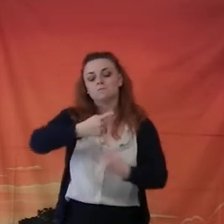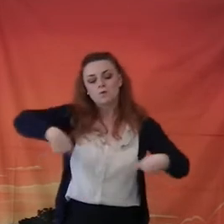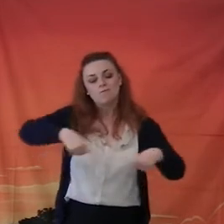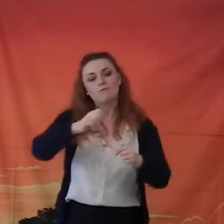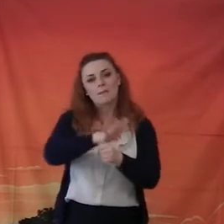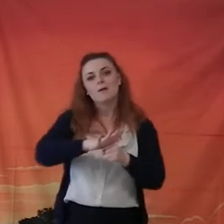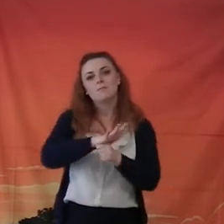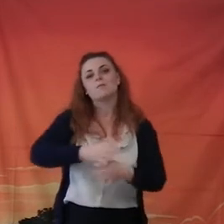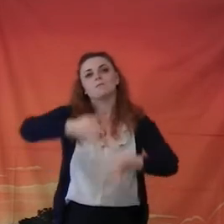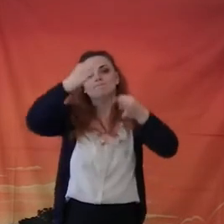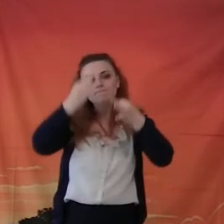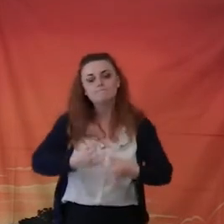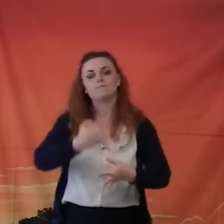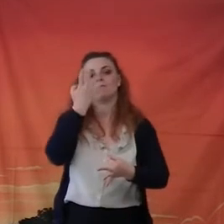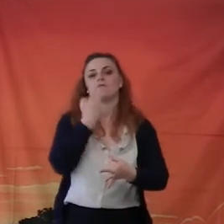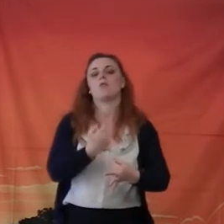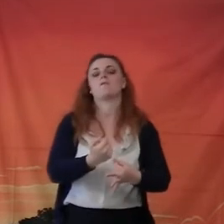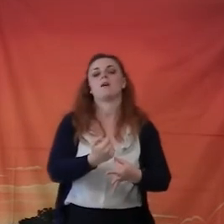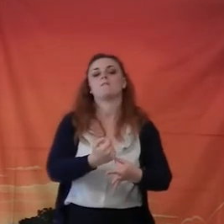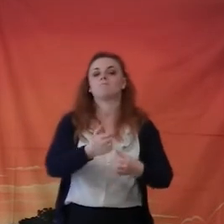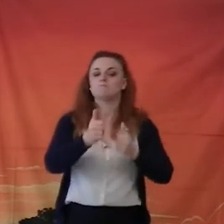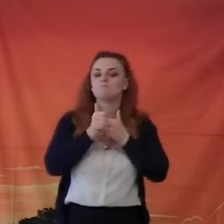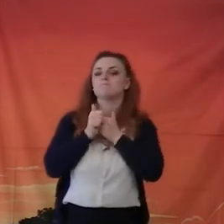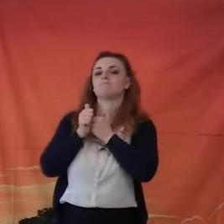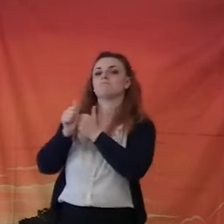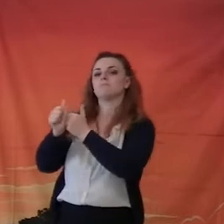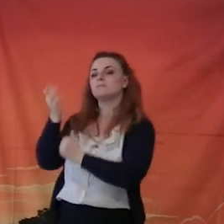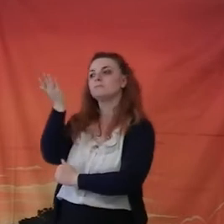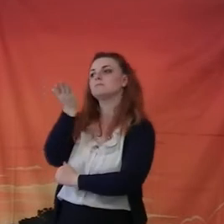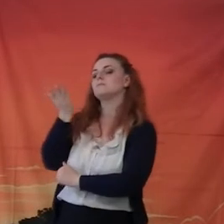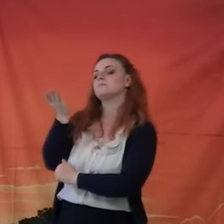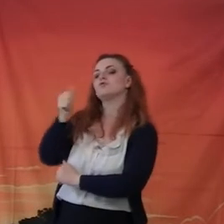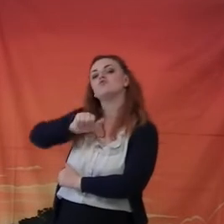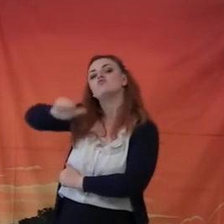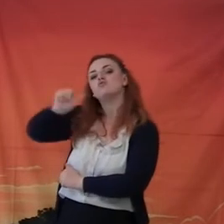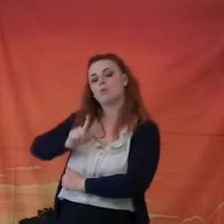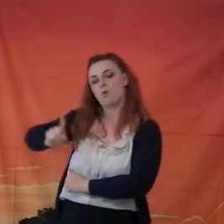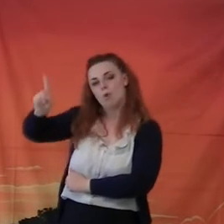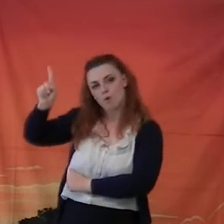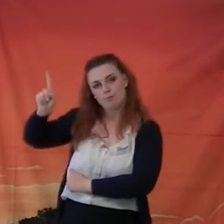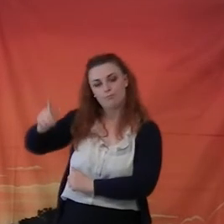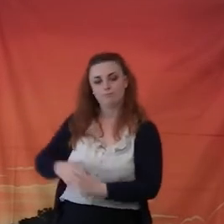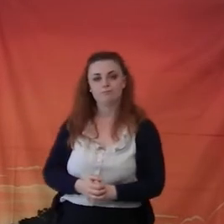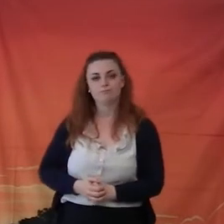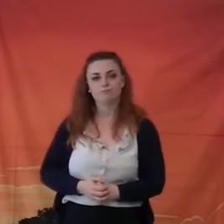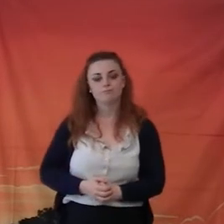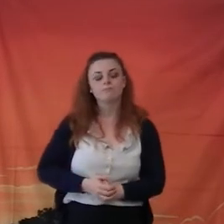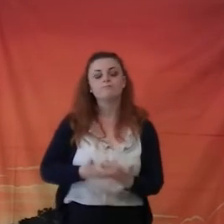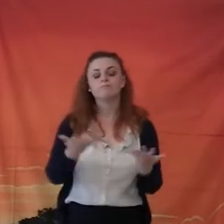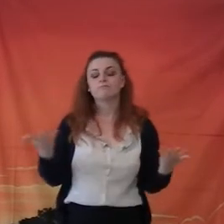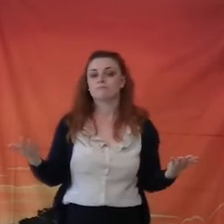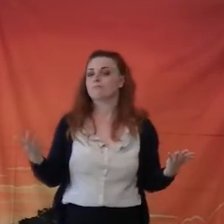Cristo. E in quel modo io non potevo ascoltare, noi non potevamo ascoltare gli